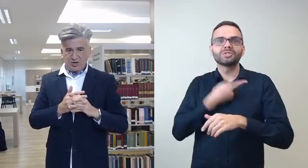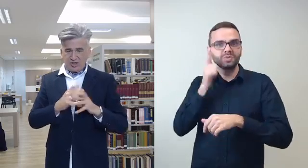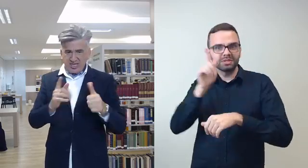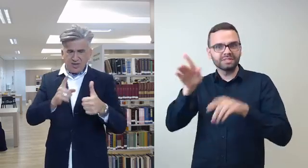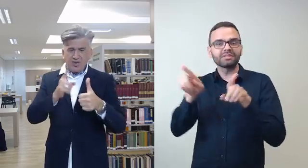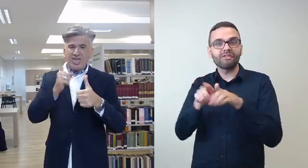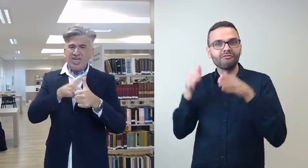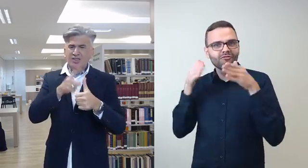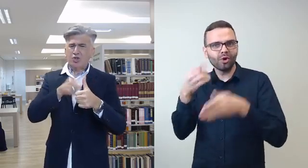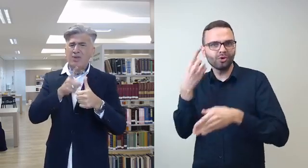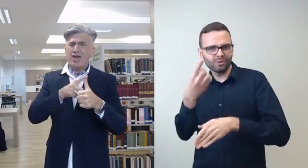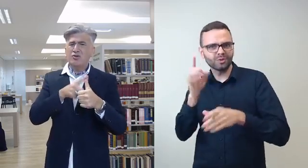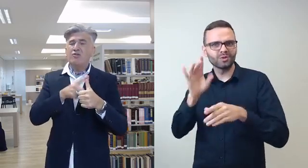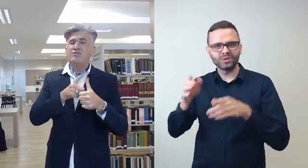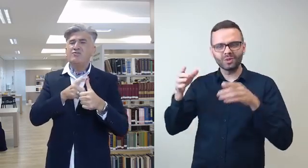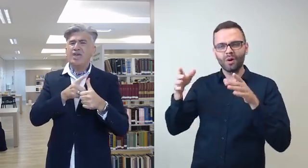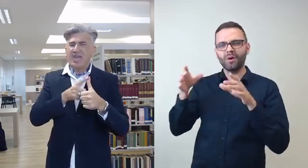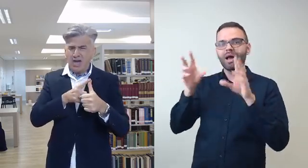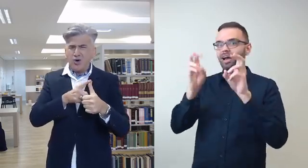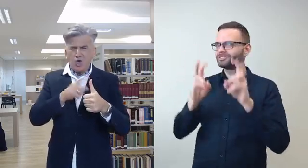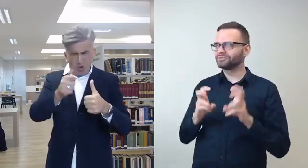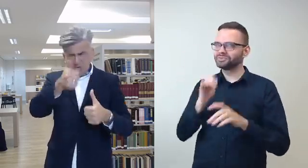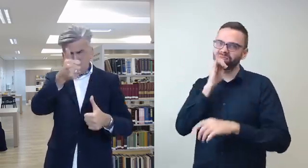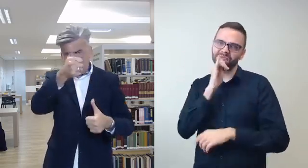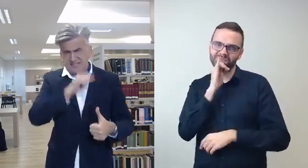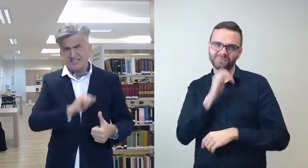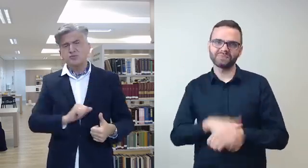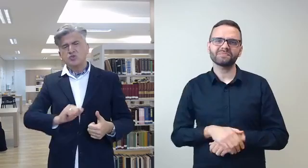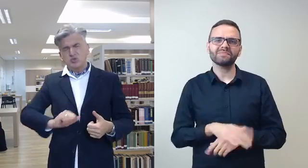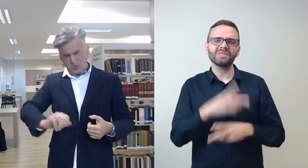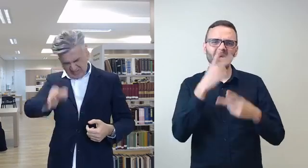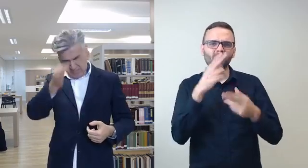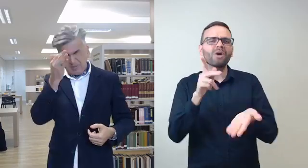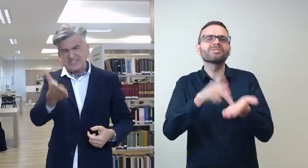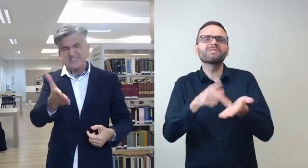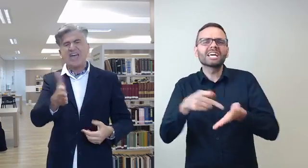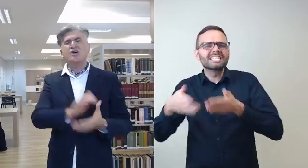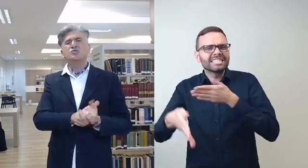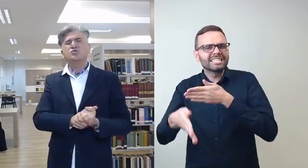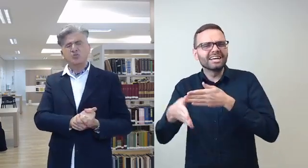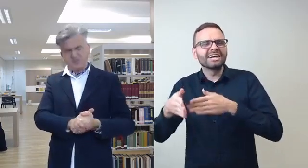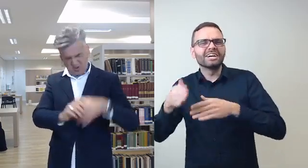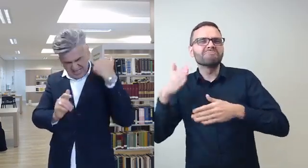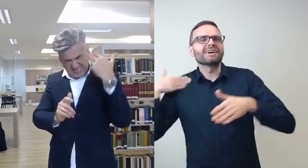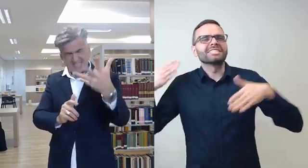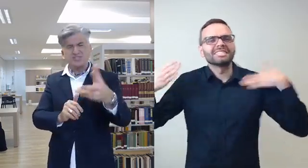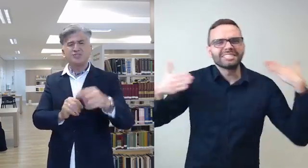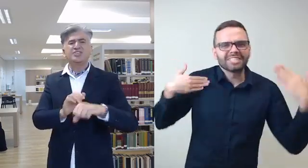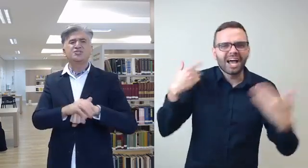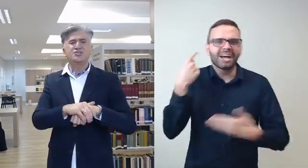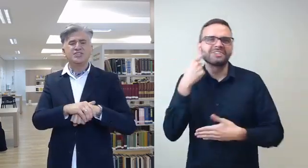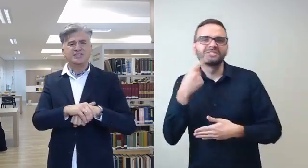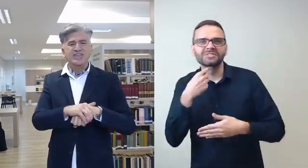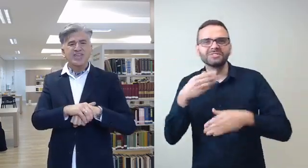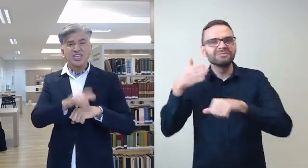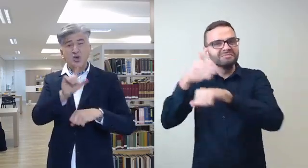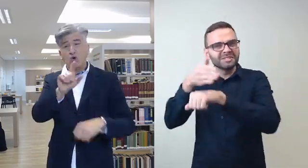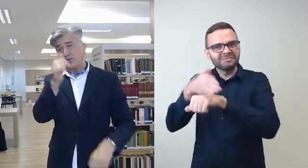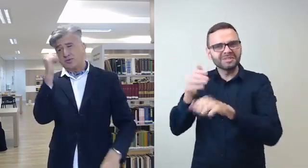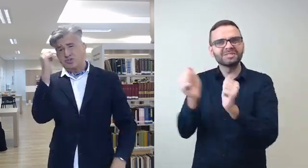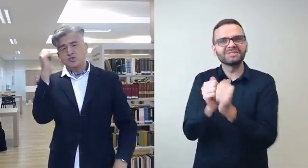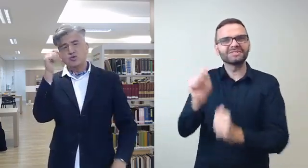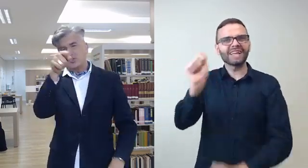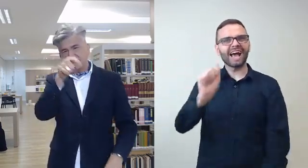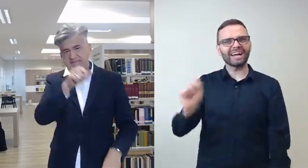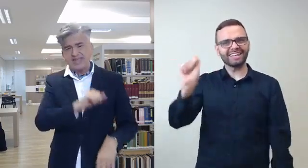especialidades. Ok? Então, retomar o convívio real, comer pizza com surdo, sair passear com surdo, frequentar as associações, ir